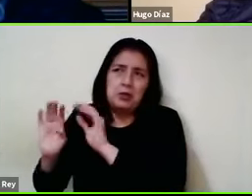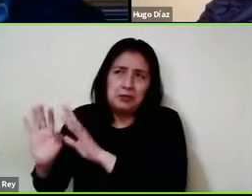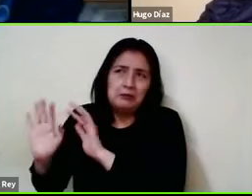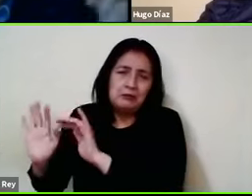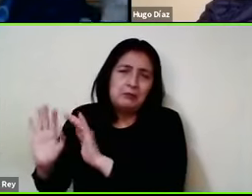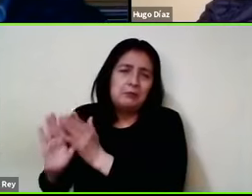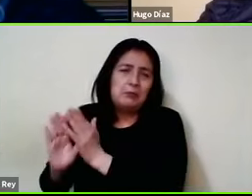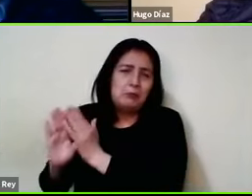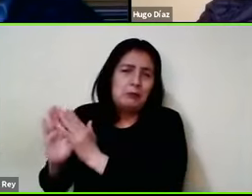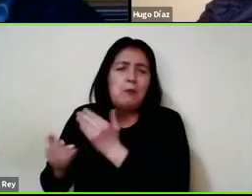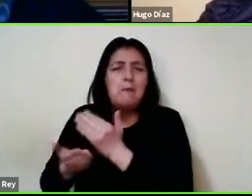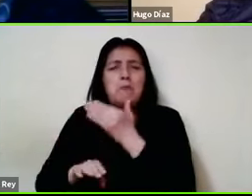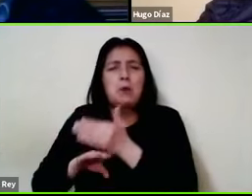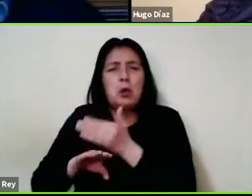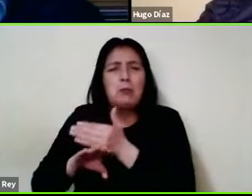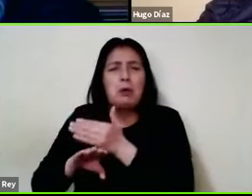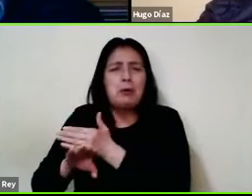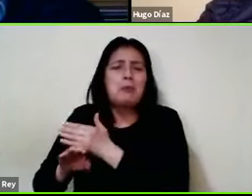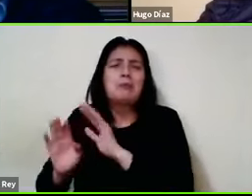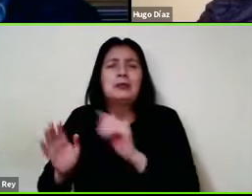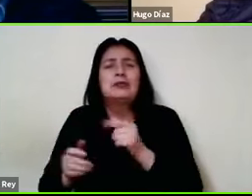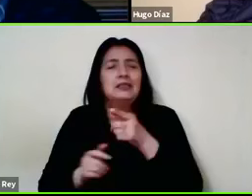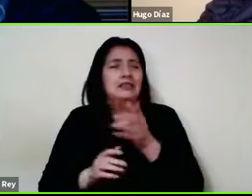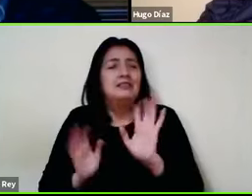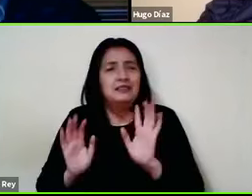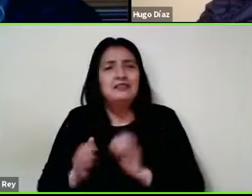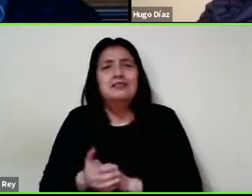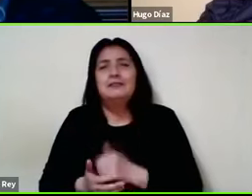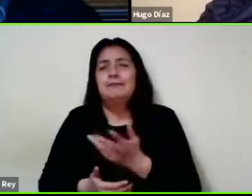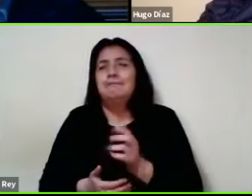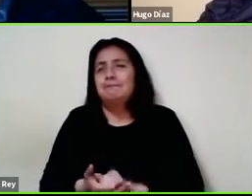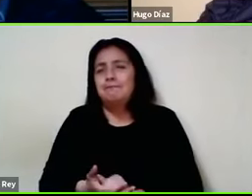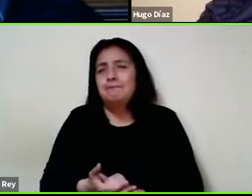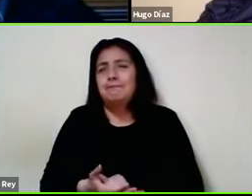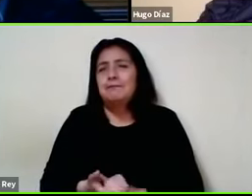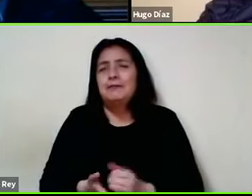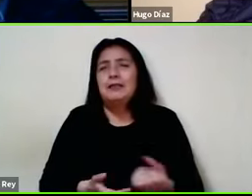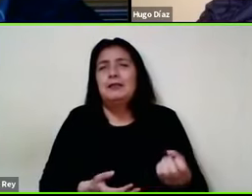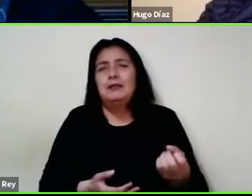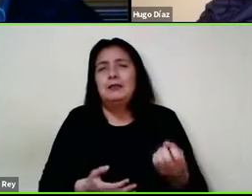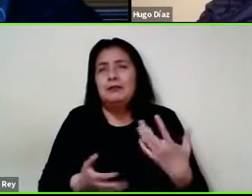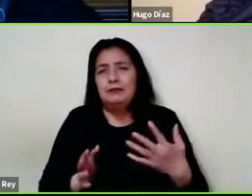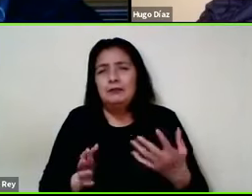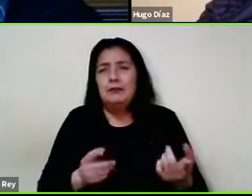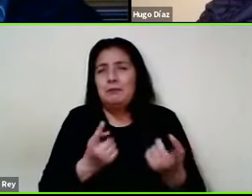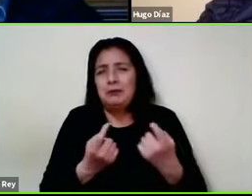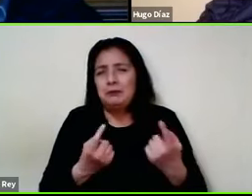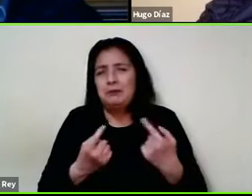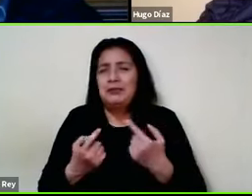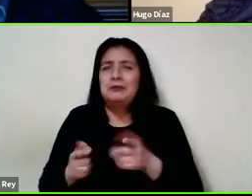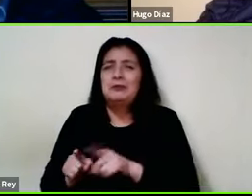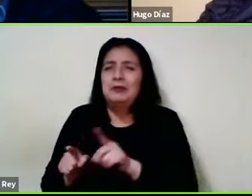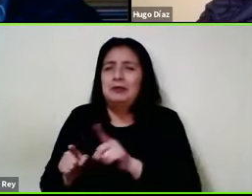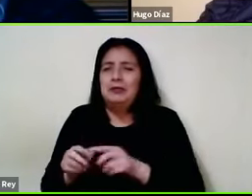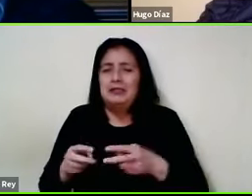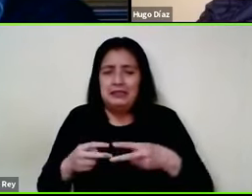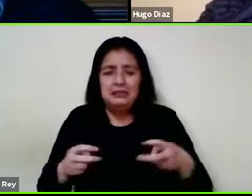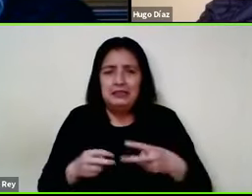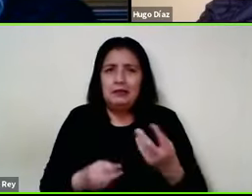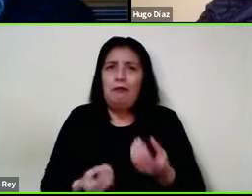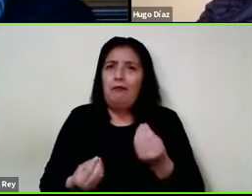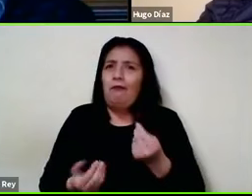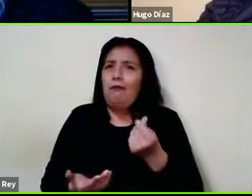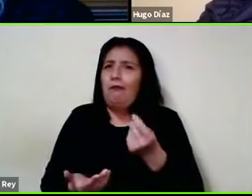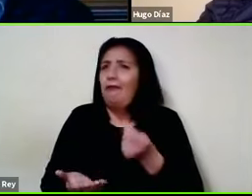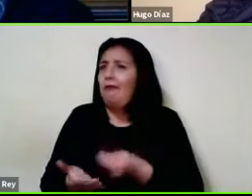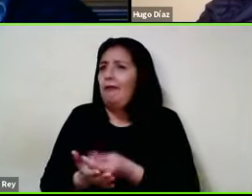esto, poco a poquito. Y es así básicamente que alguien nos está preguntando acá en el chat cómo hace para financiar. En